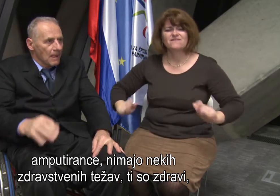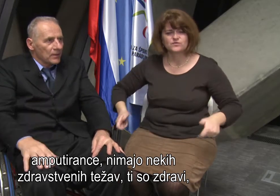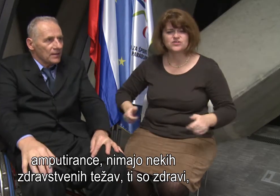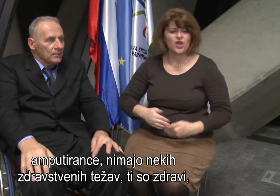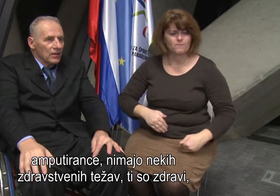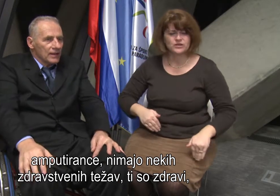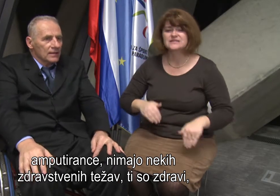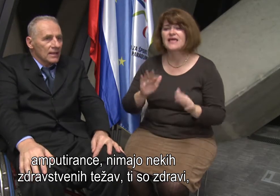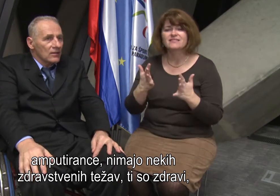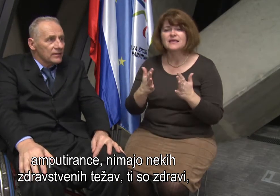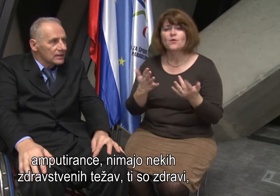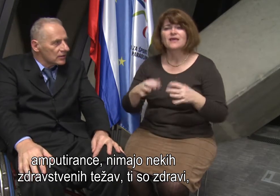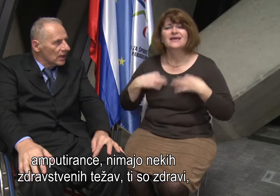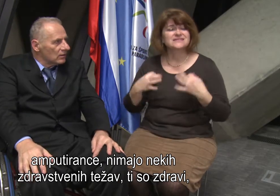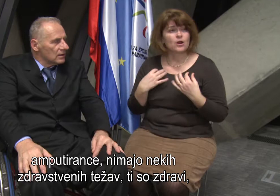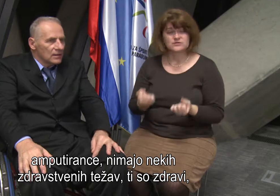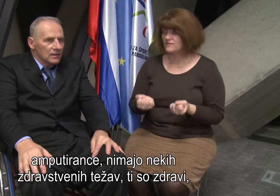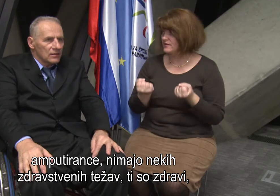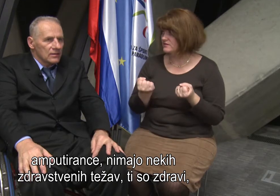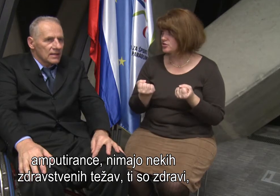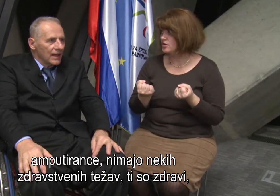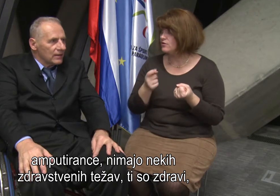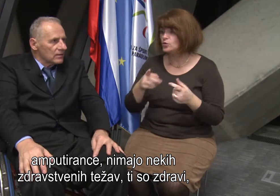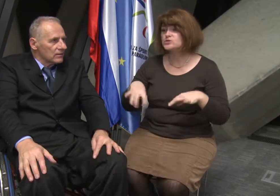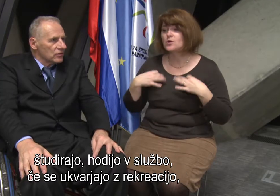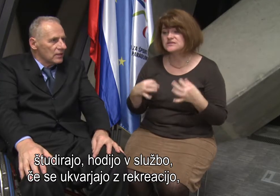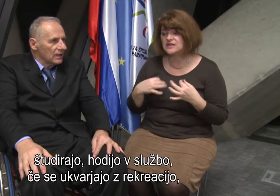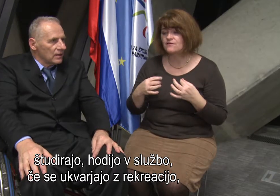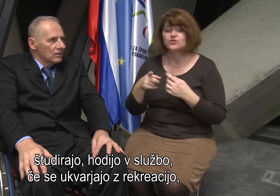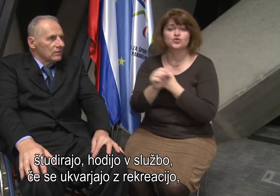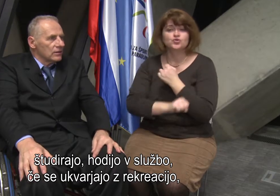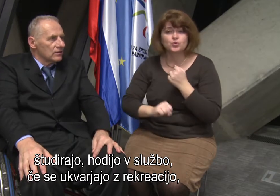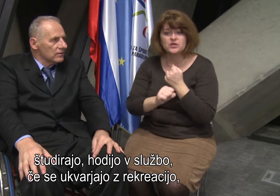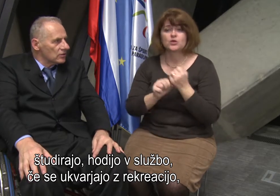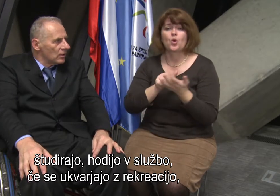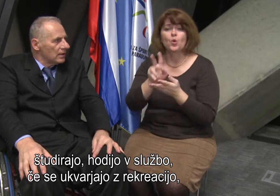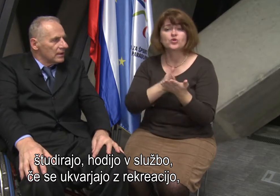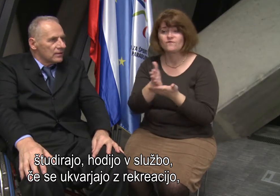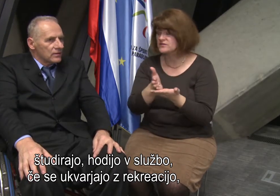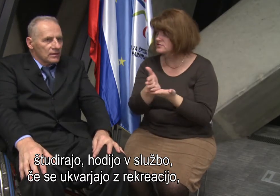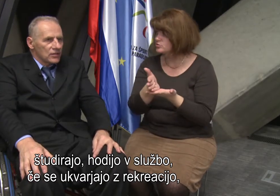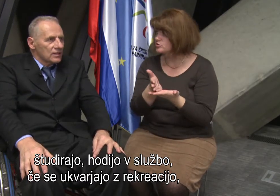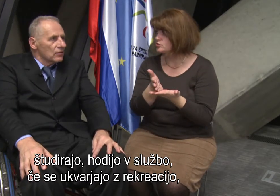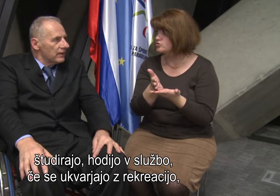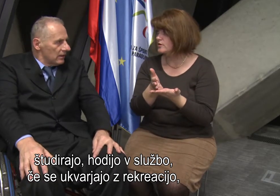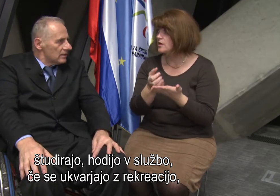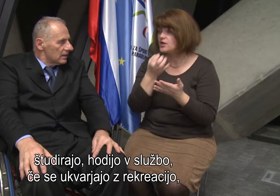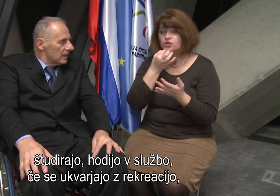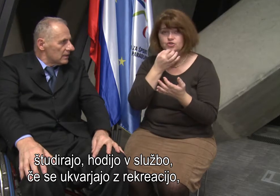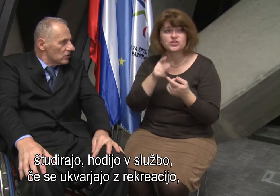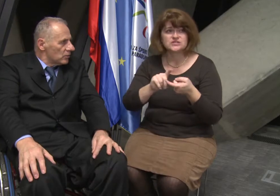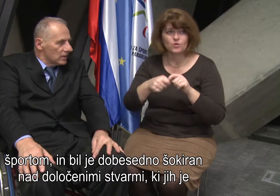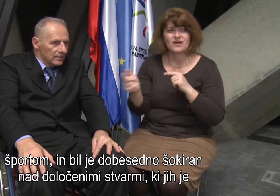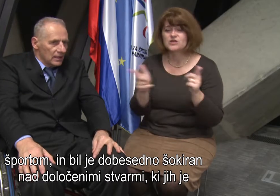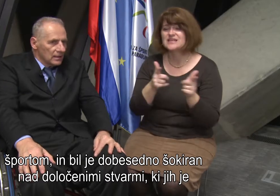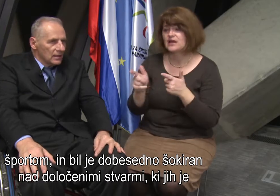amputirance, nimajo nekih zdravstvenih težav. To so zdravi, študirajo, hodijo v službo, če se ukvarjajo s